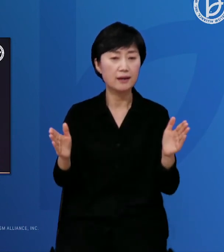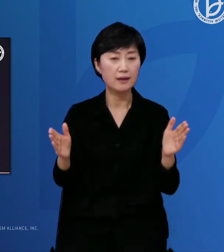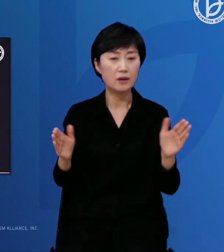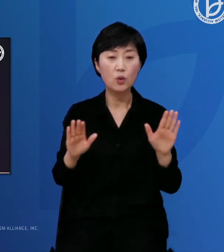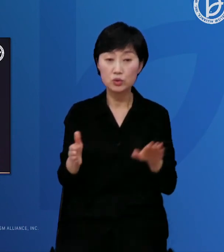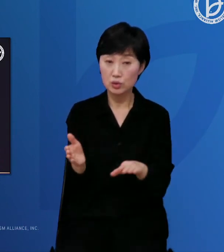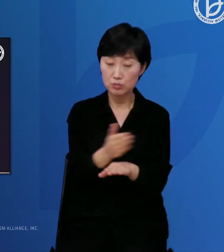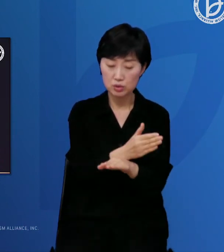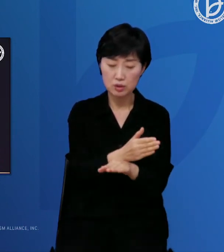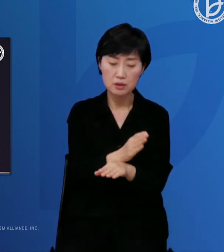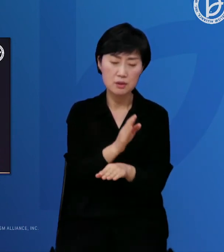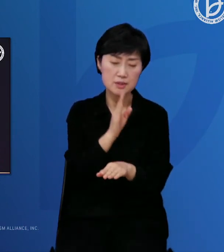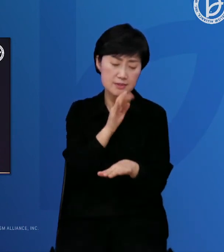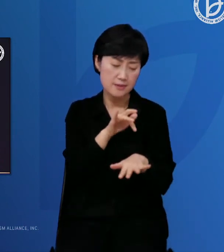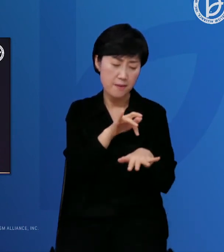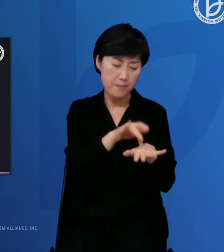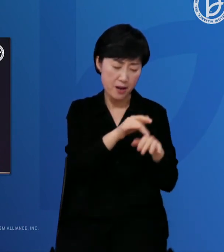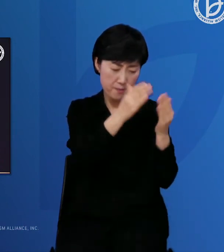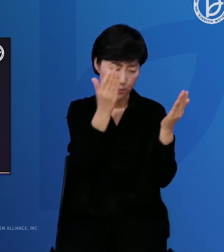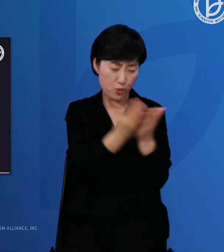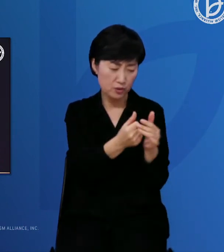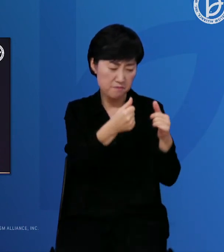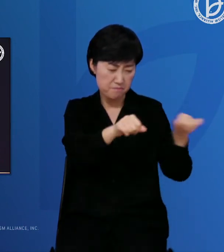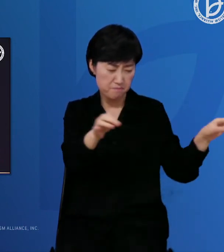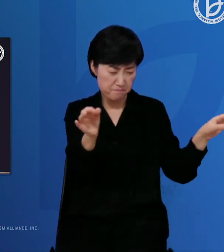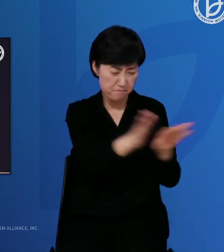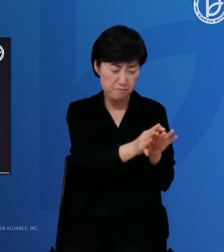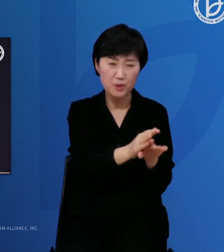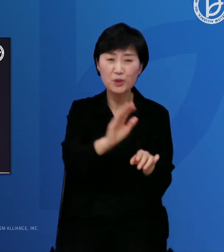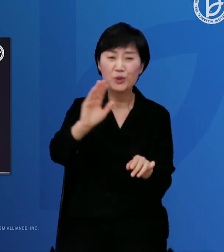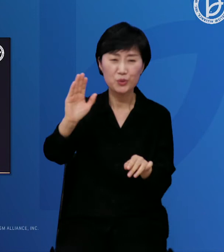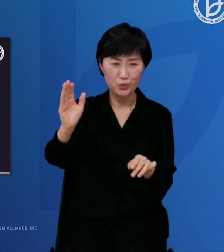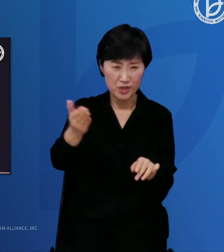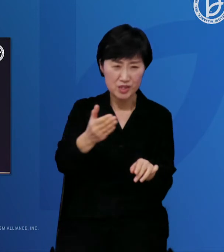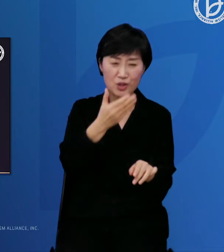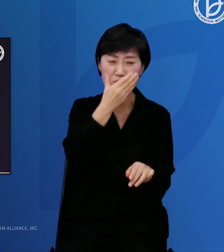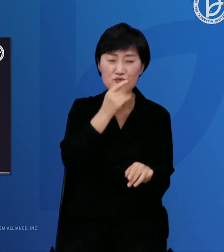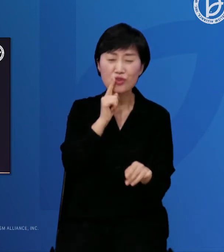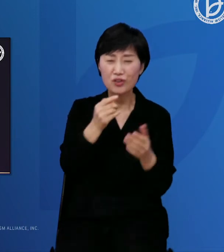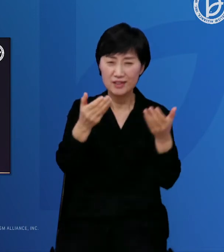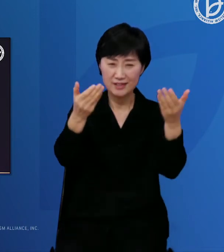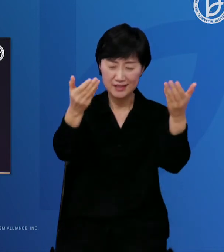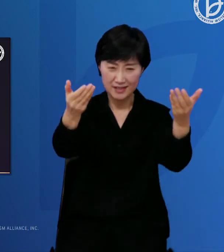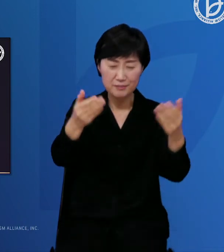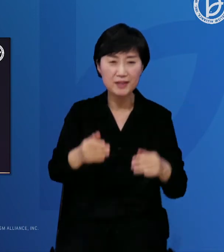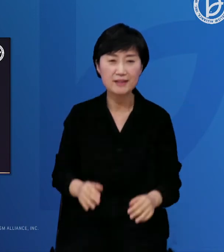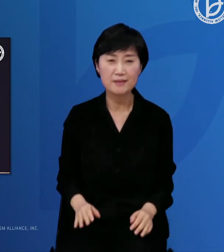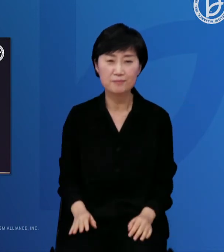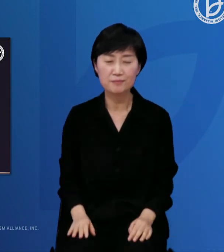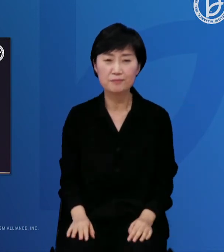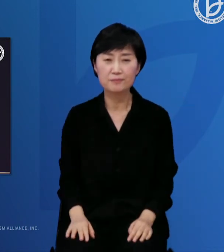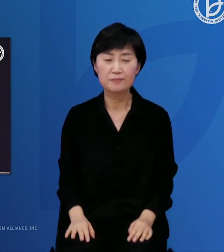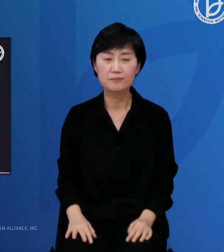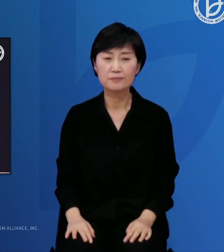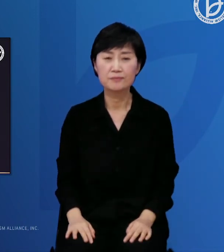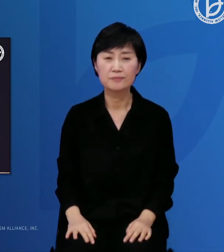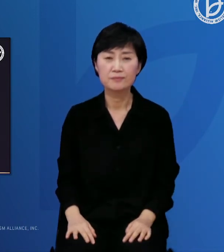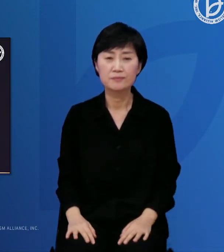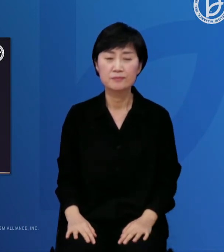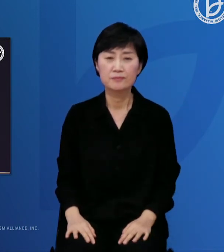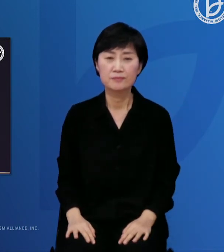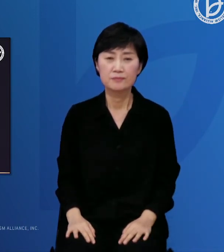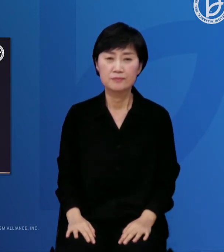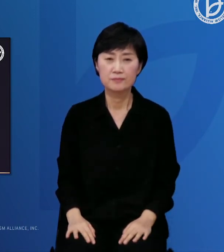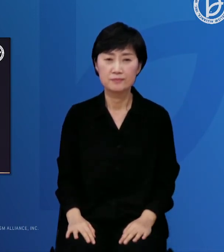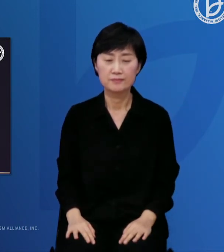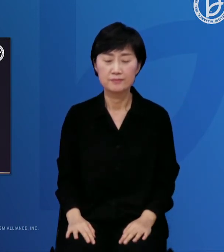꺾이는 시작이 되기를 주의 이름으로 축복합니다. I bless you in the name of the Lord Jesus that as this new year begins for us, all the forces